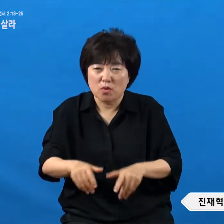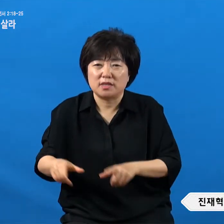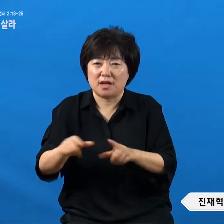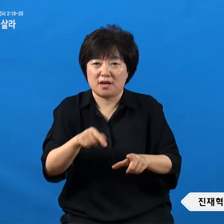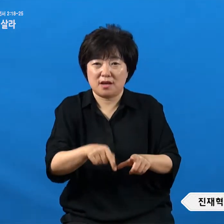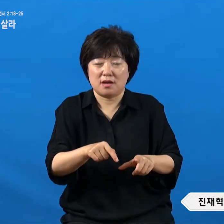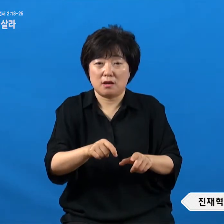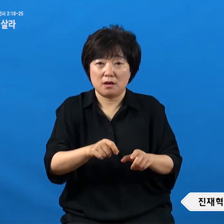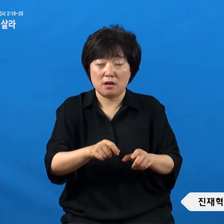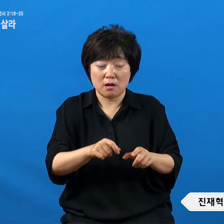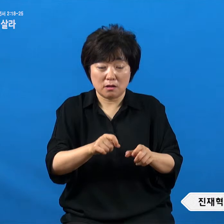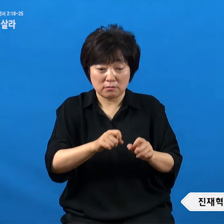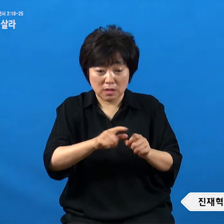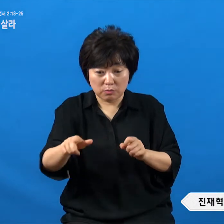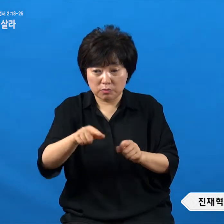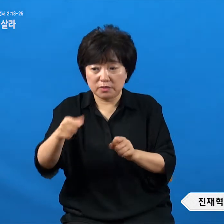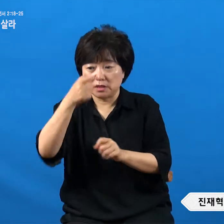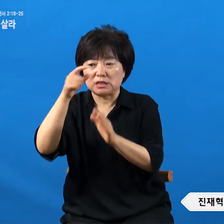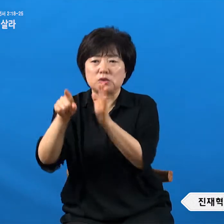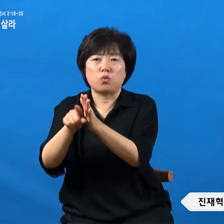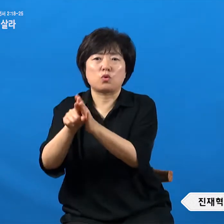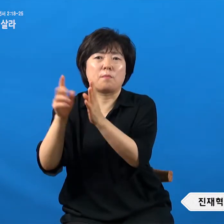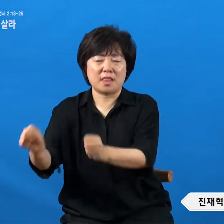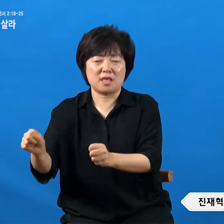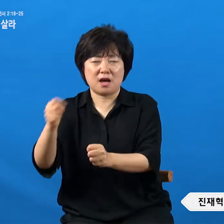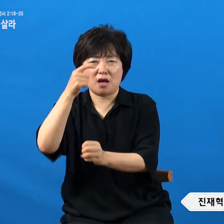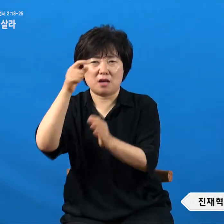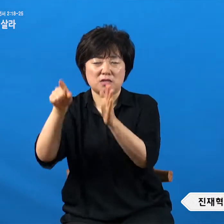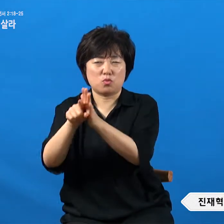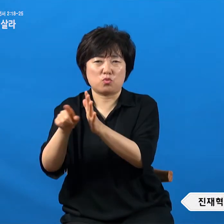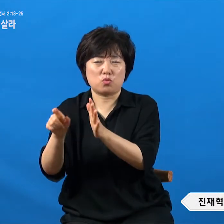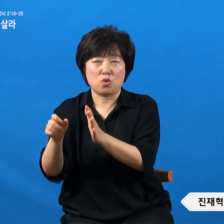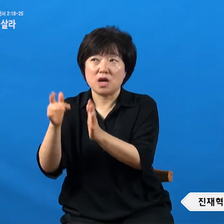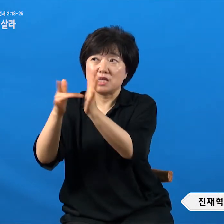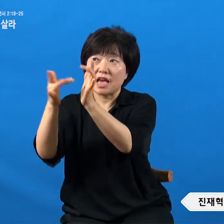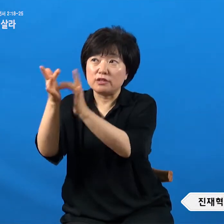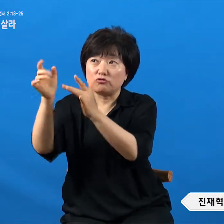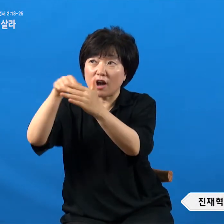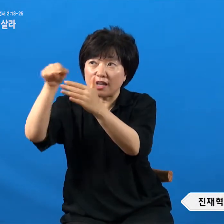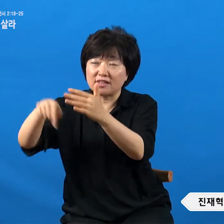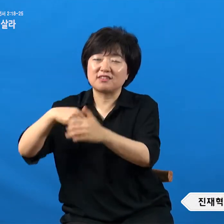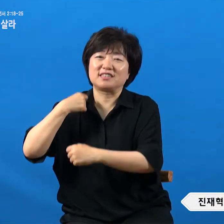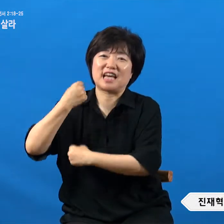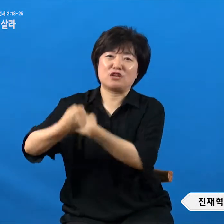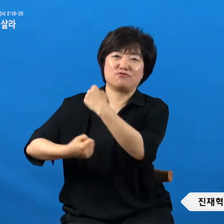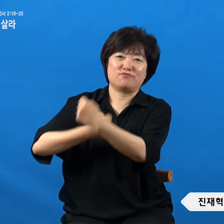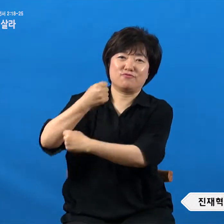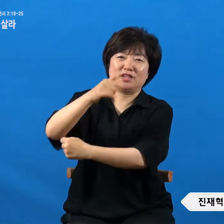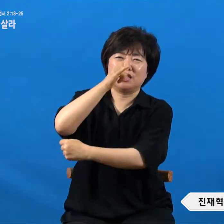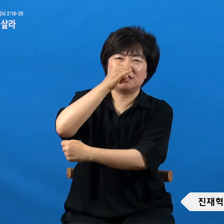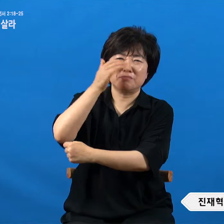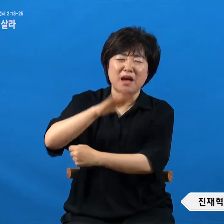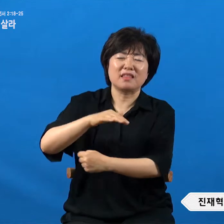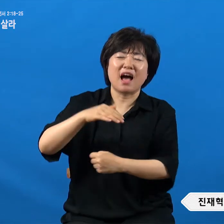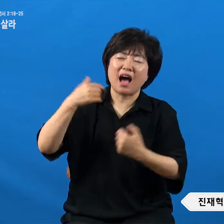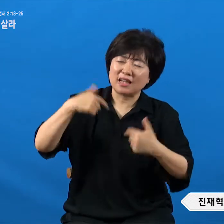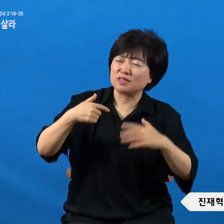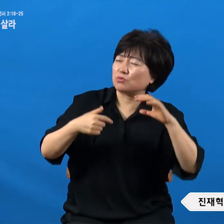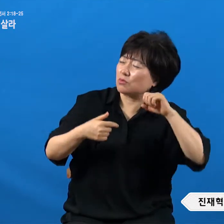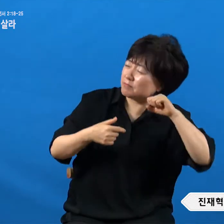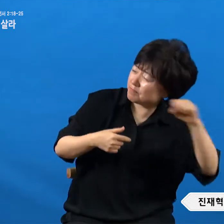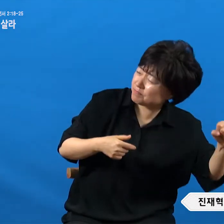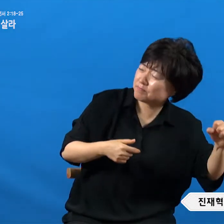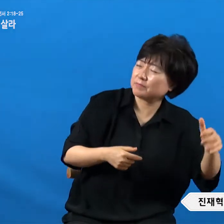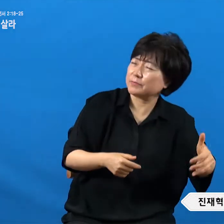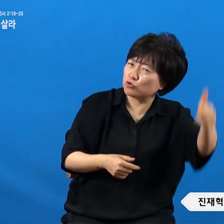그리스도인들이 있었습니다. 주 안에서 자유했던 사람입니다. 그러나 여전히 사환으로서 삶 속에 있었던